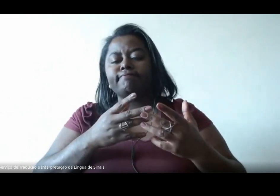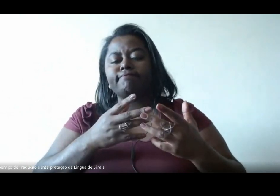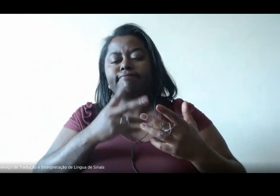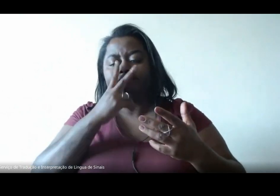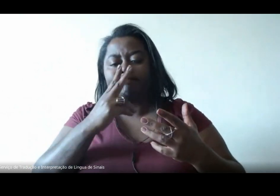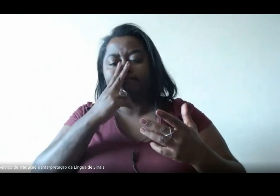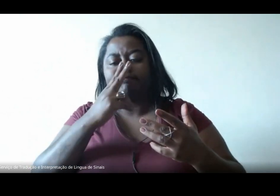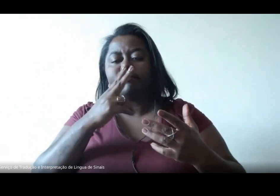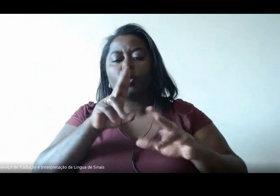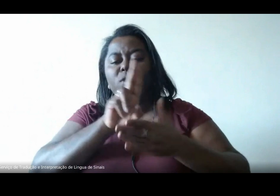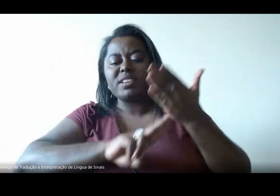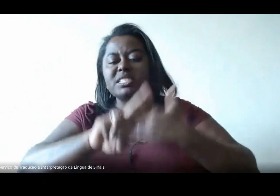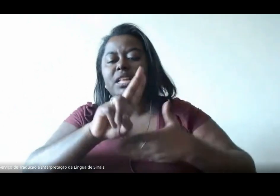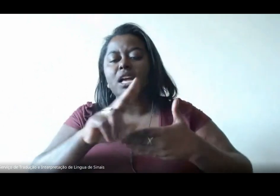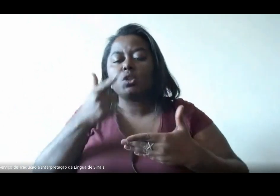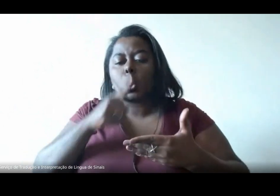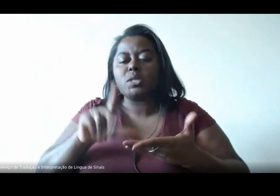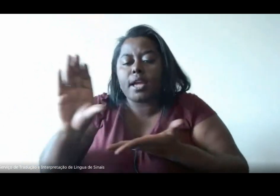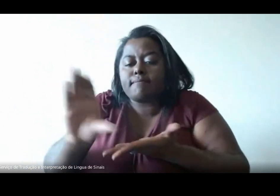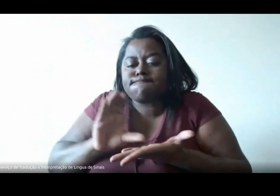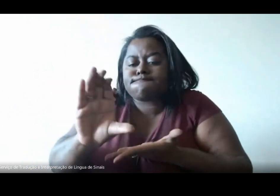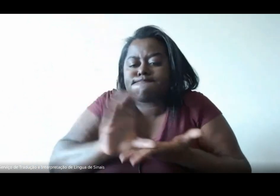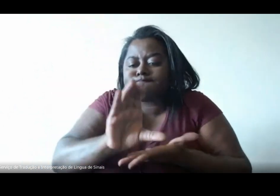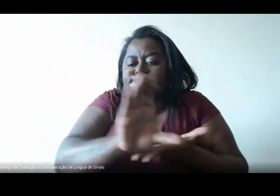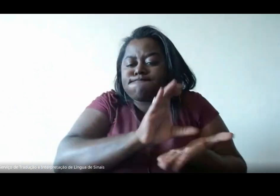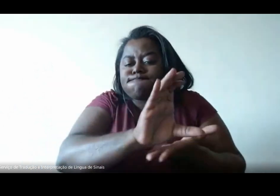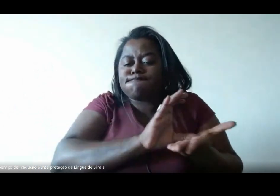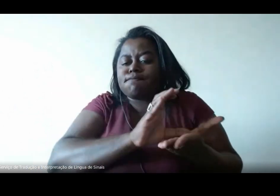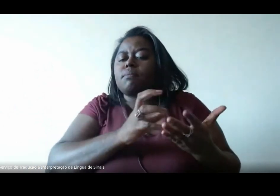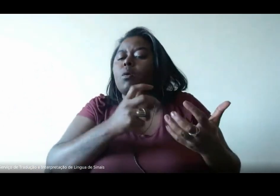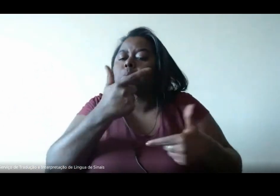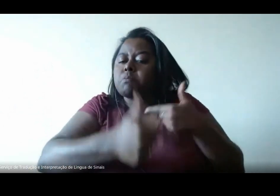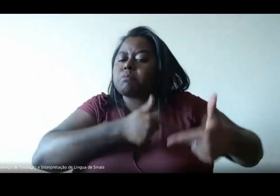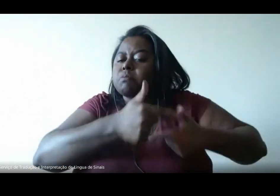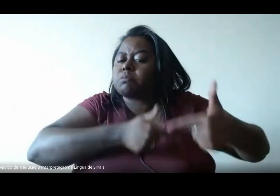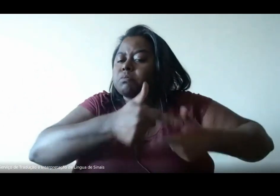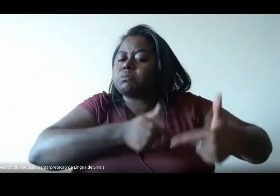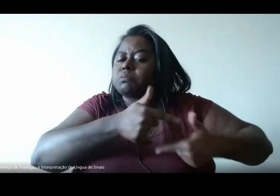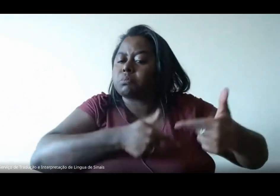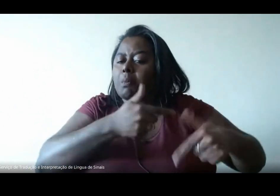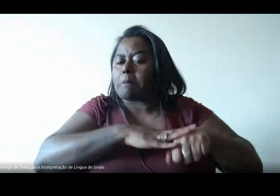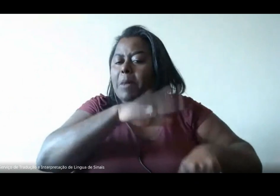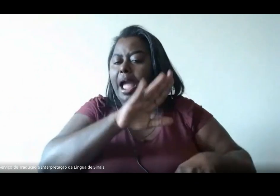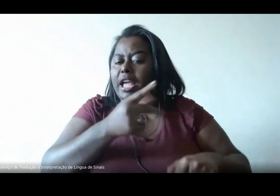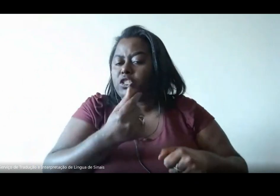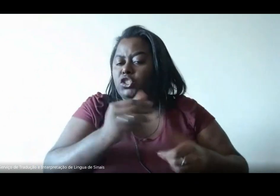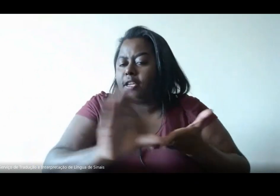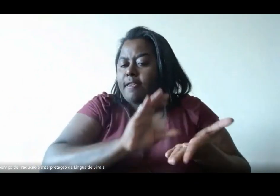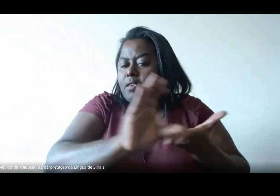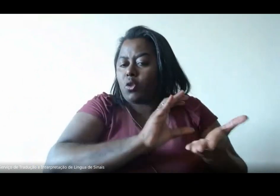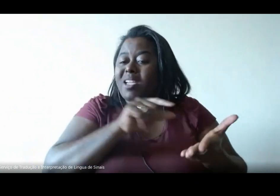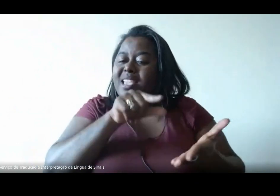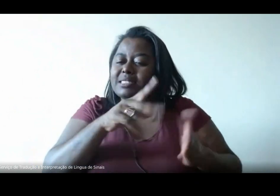fazer com que a universidade obtivesse mais recursos para o seu funcionamento. Esse é um modelo calcado